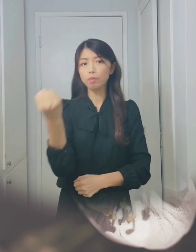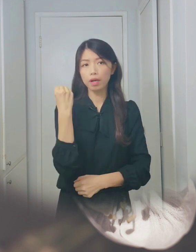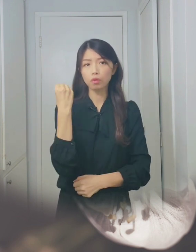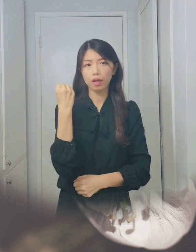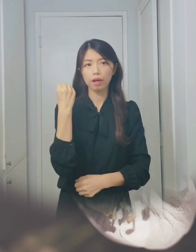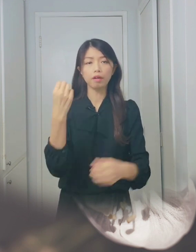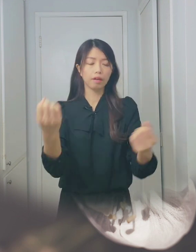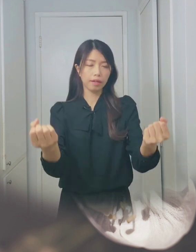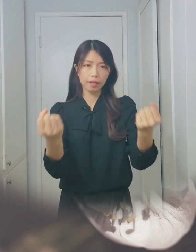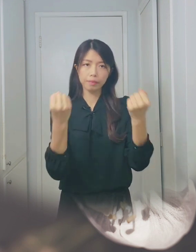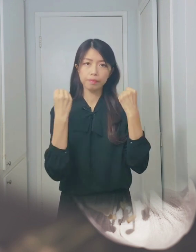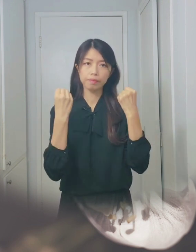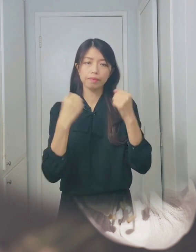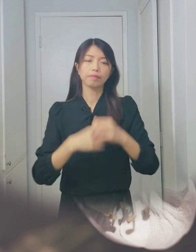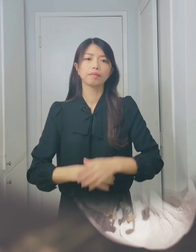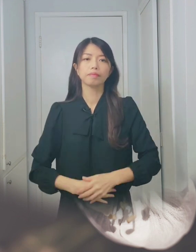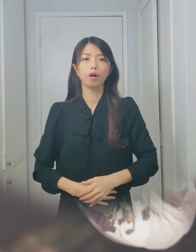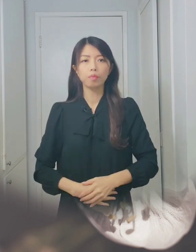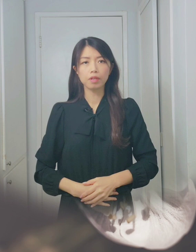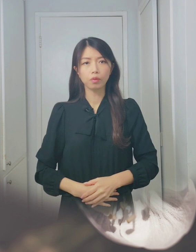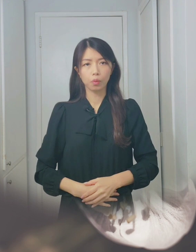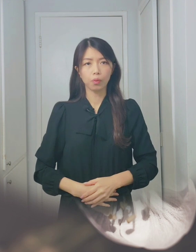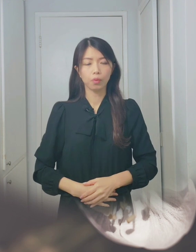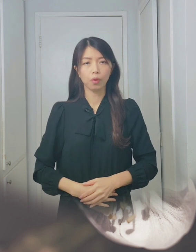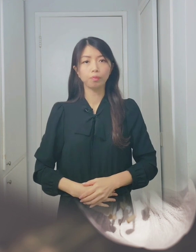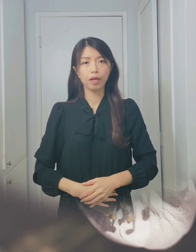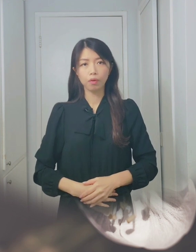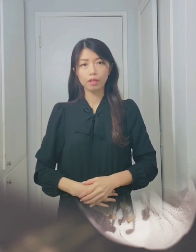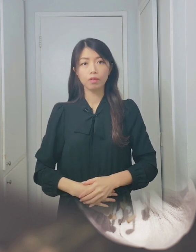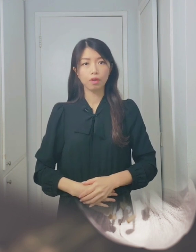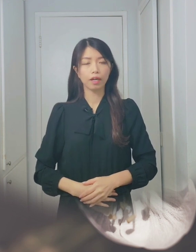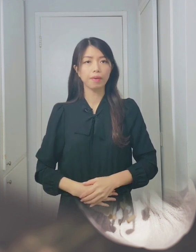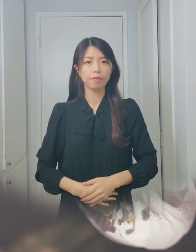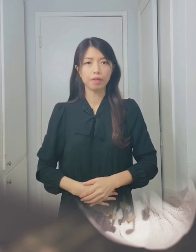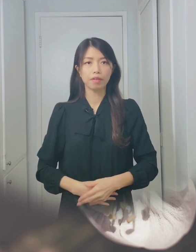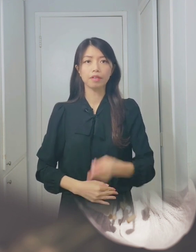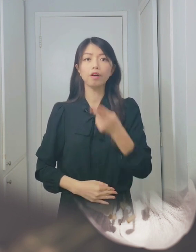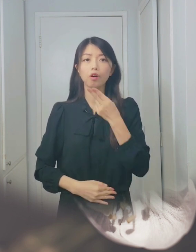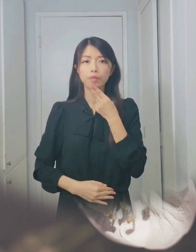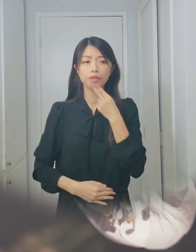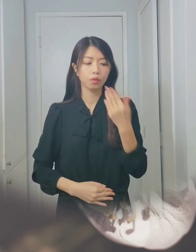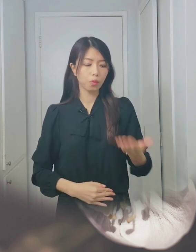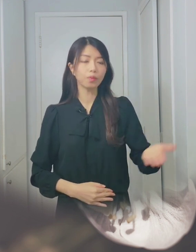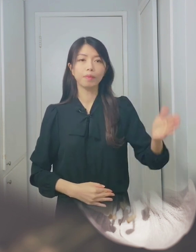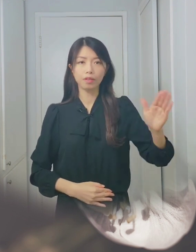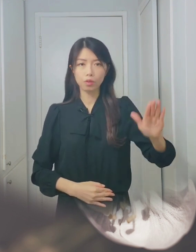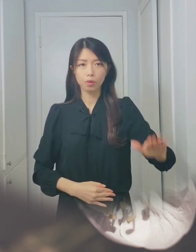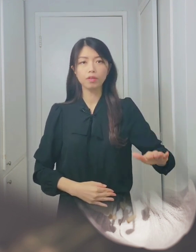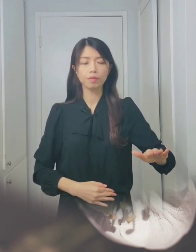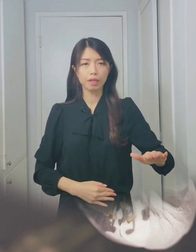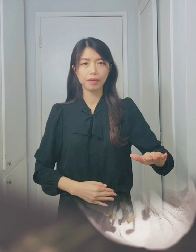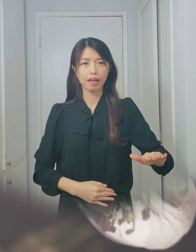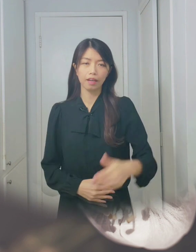한 손만 하셔도 돼요. 힘 없어도. 없다라고 하는 뜻의 수어는 아까 말씀드렸죠? 없어도 반전